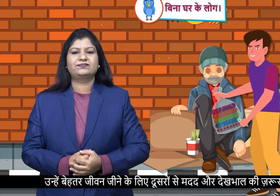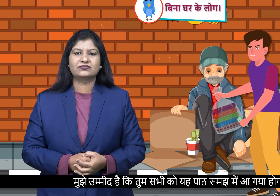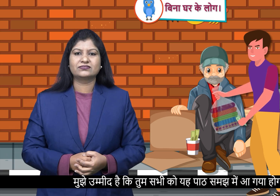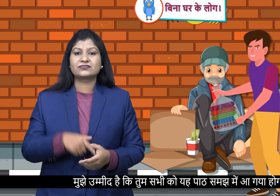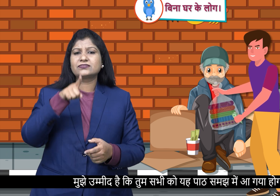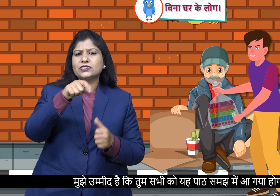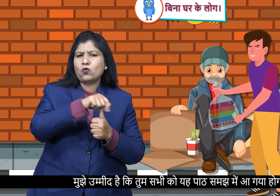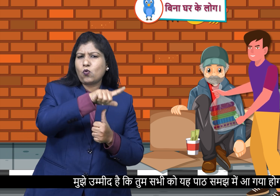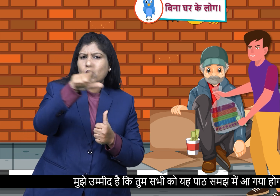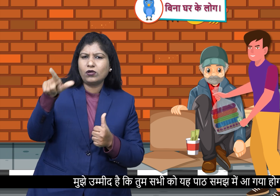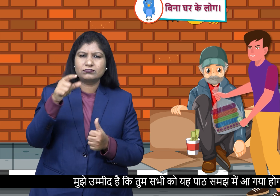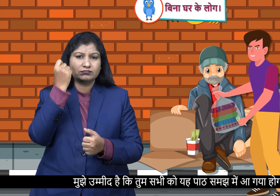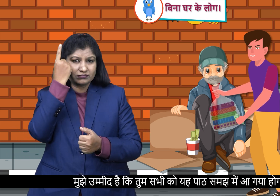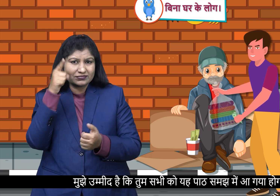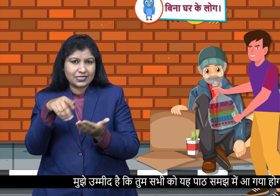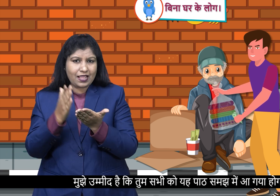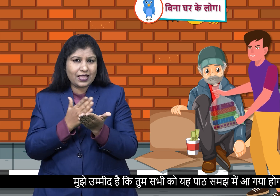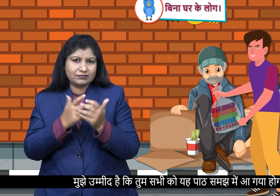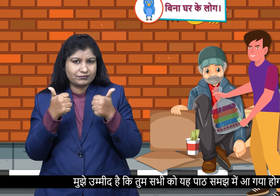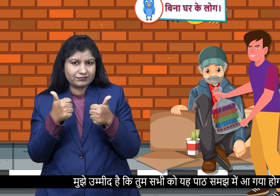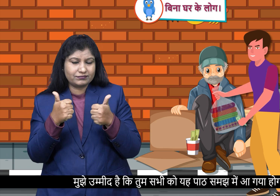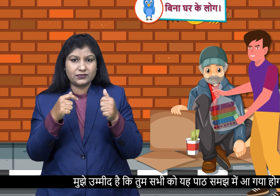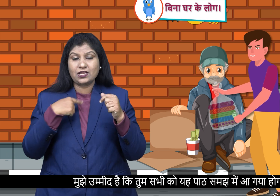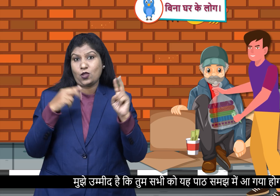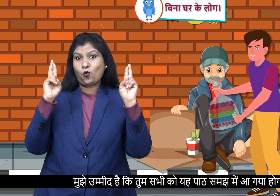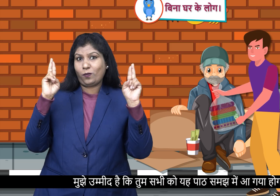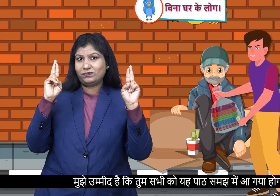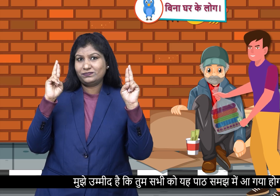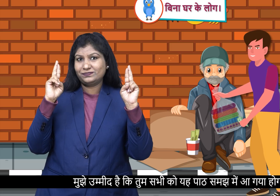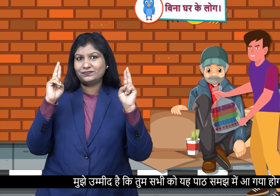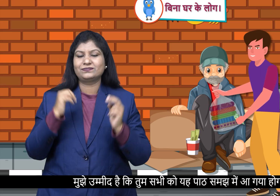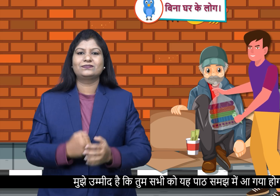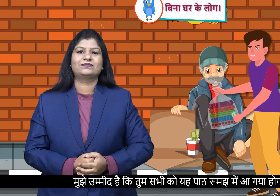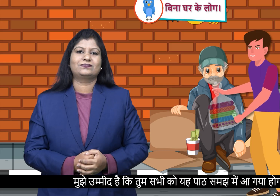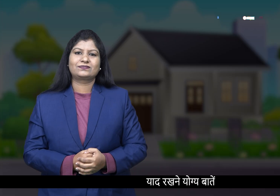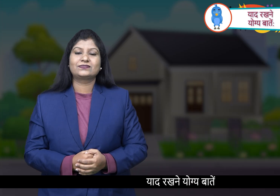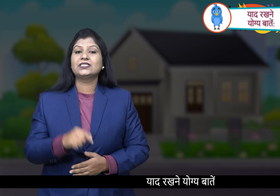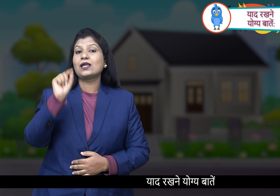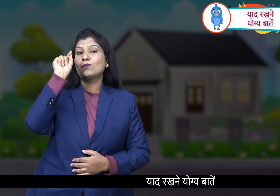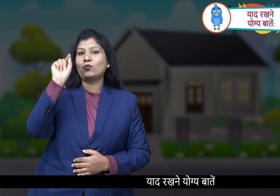मुझे उम्मीद है कि तुम सभी को यह पाठ समझ में आ गया होगा। याद रखने योग्य